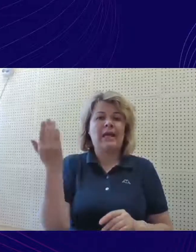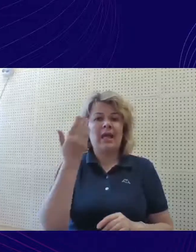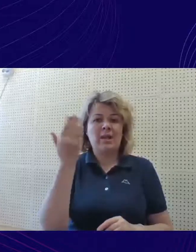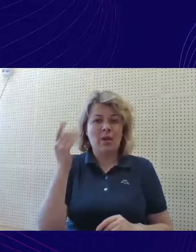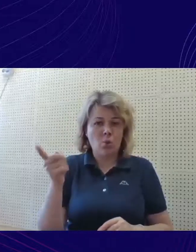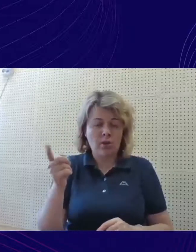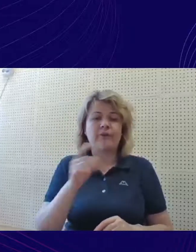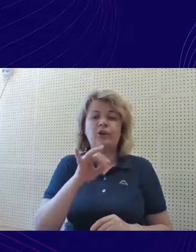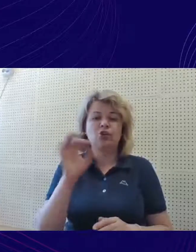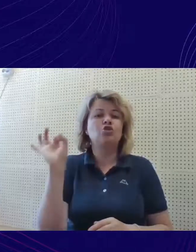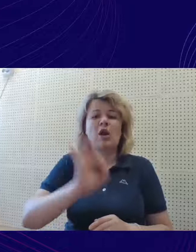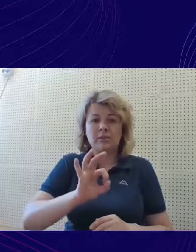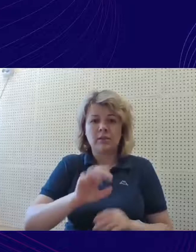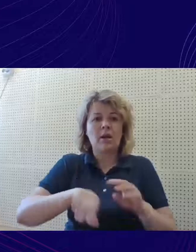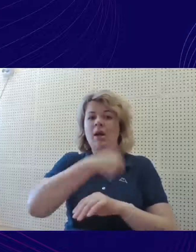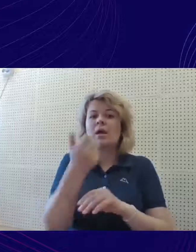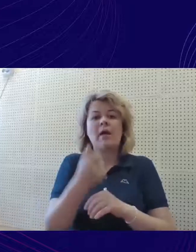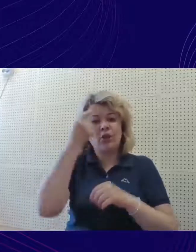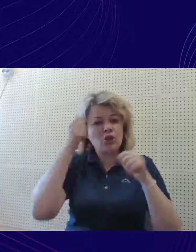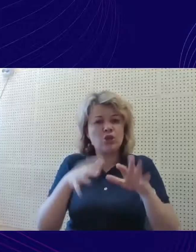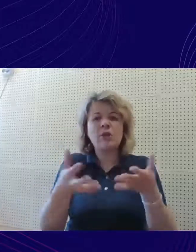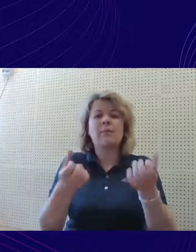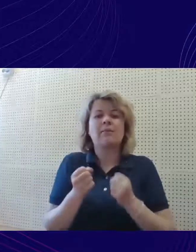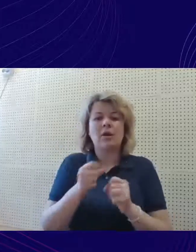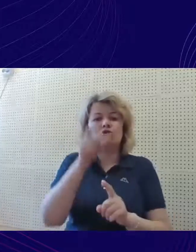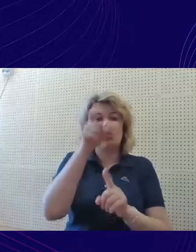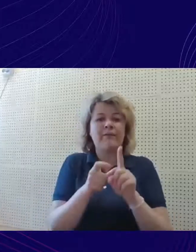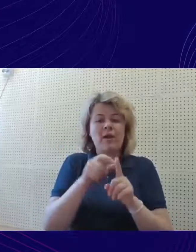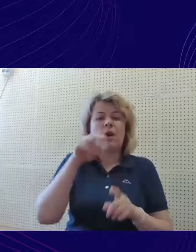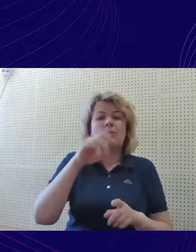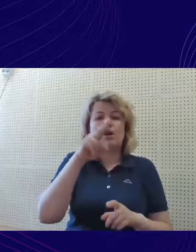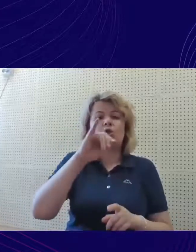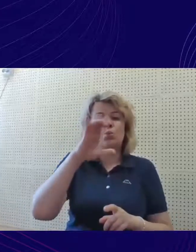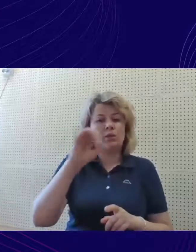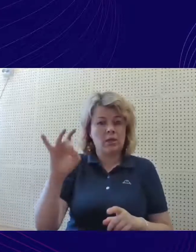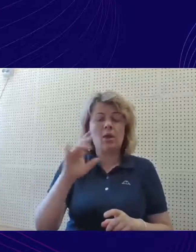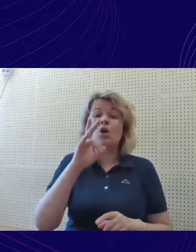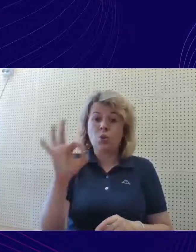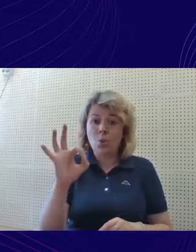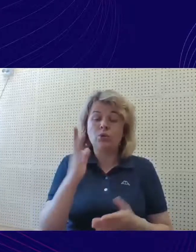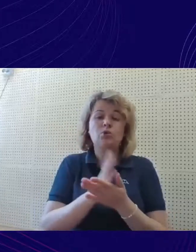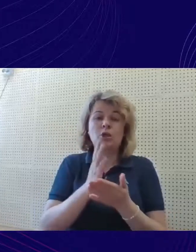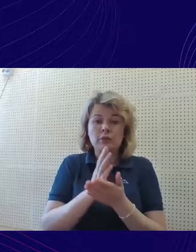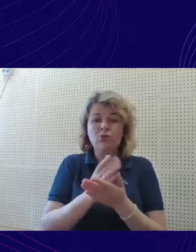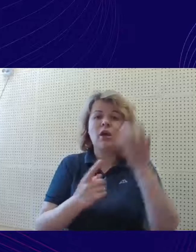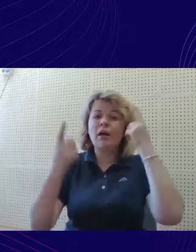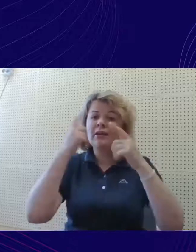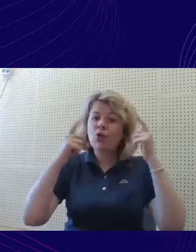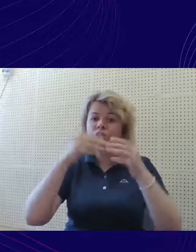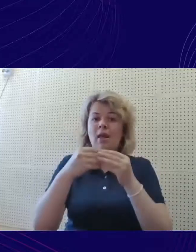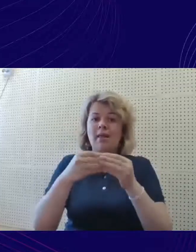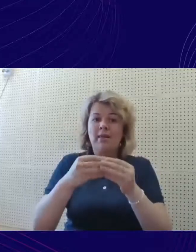продюсер, но существует некий творческий лидер, за которым должно